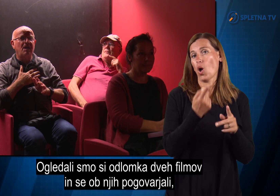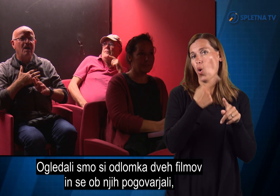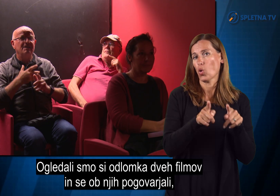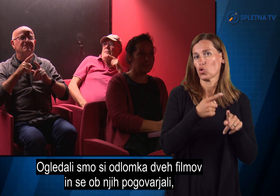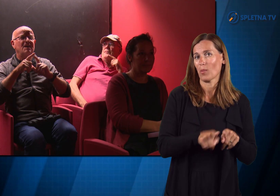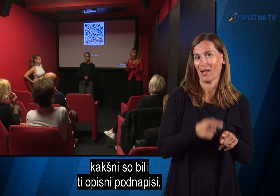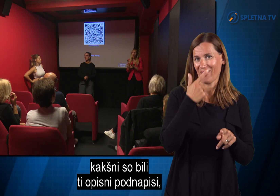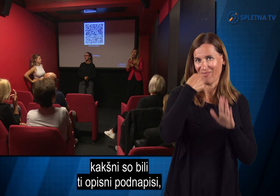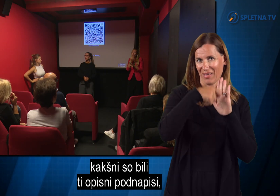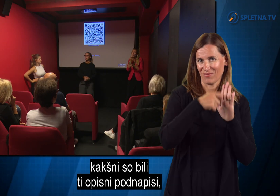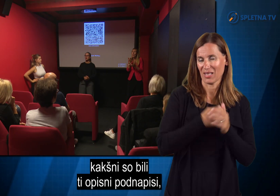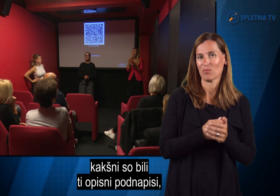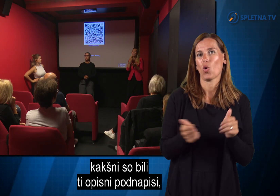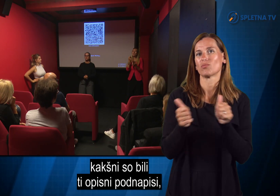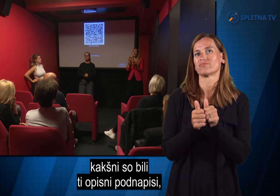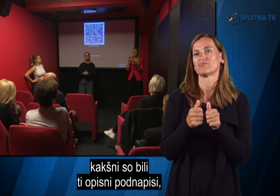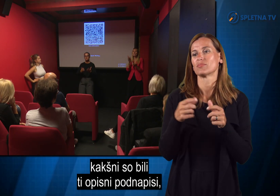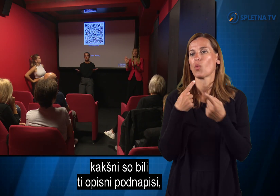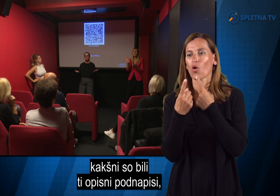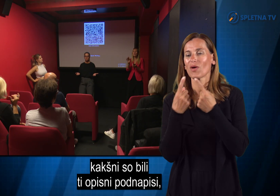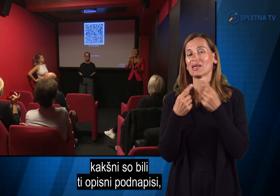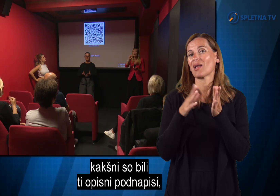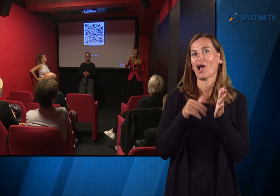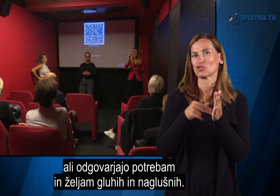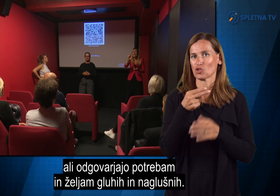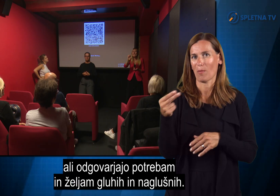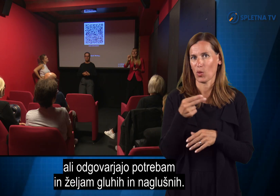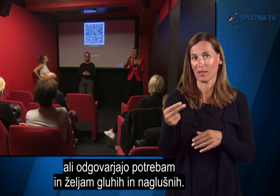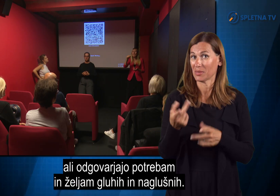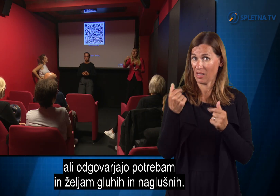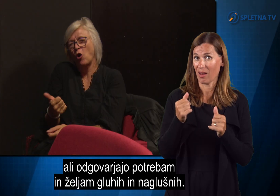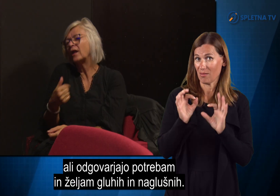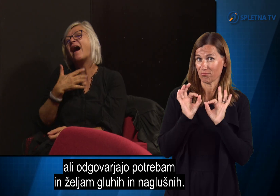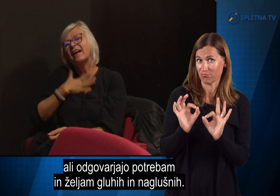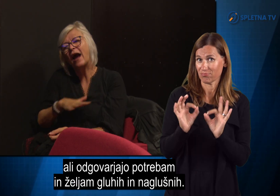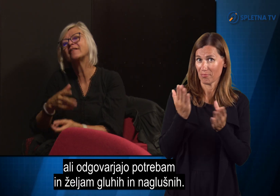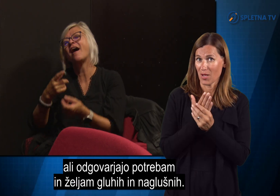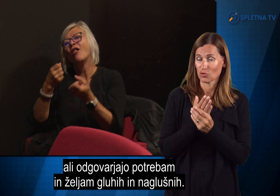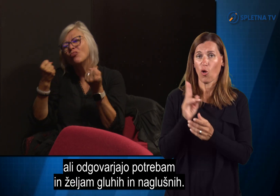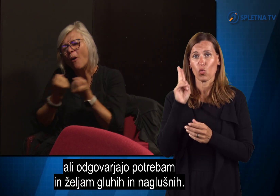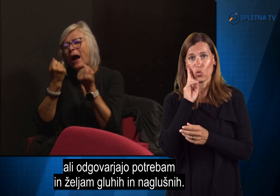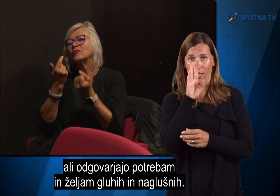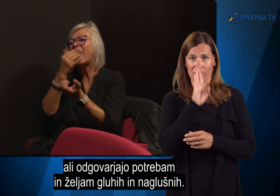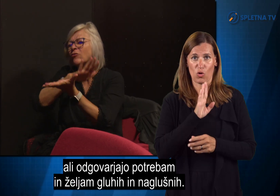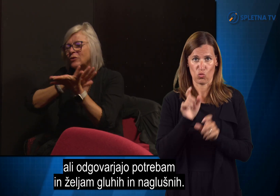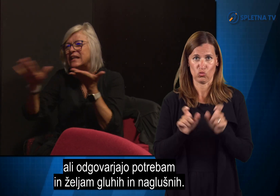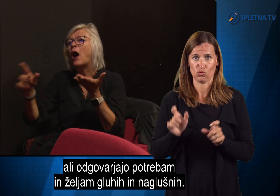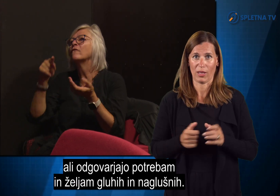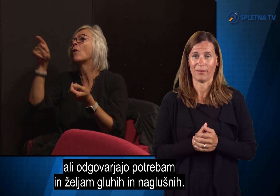njih pogovarjali, kakšni so bili ti opisni podnapisi, a odgovarjajo potrebam in željam gluhih in